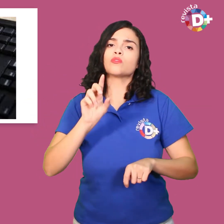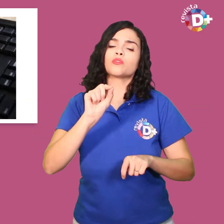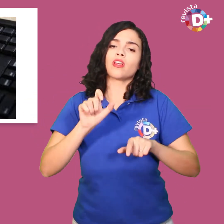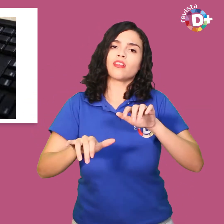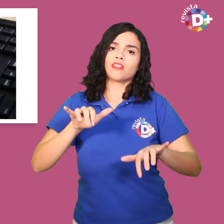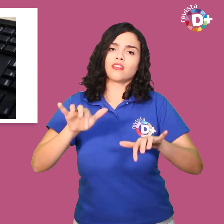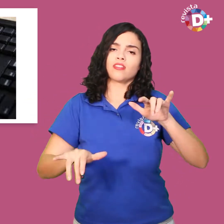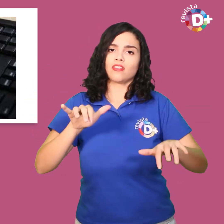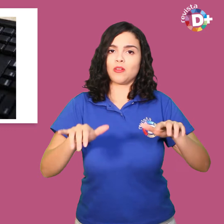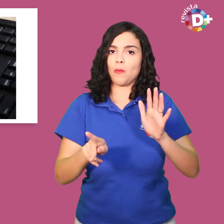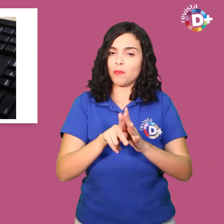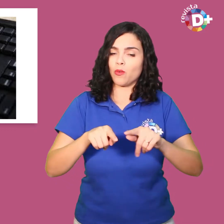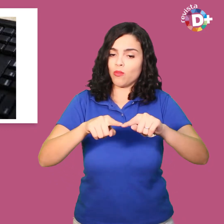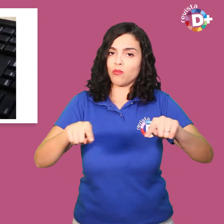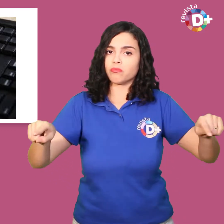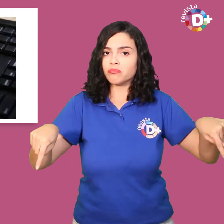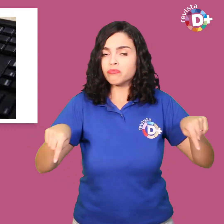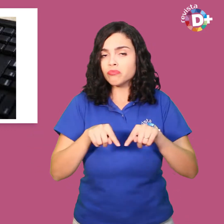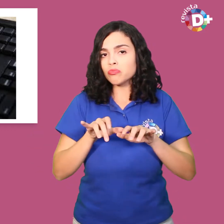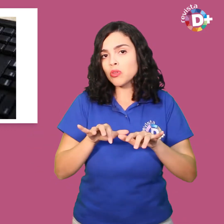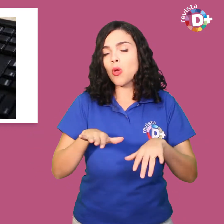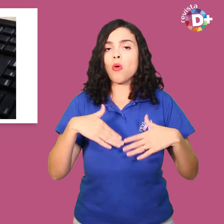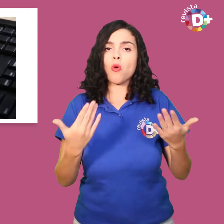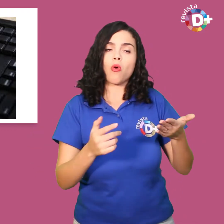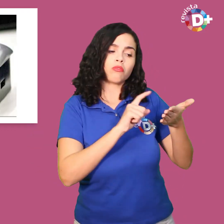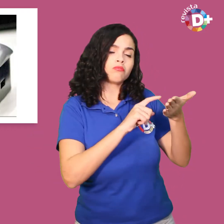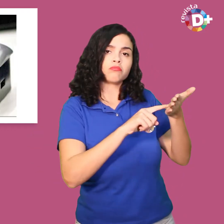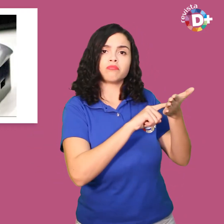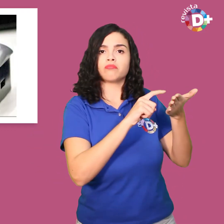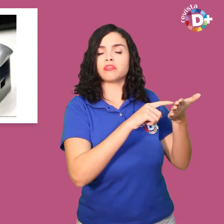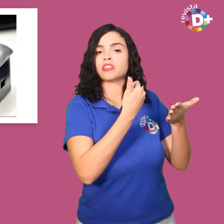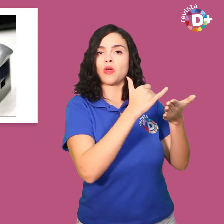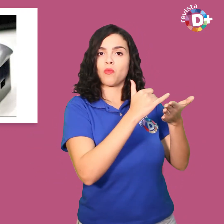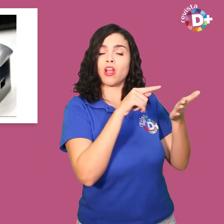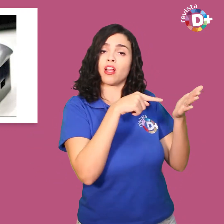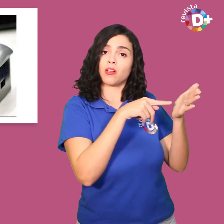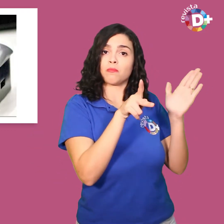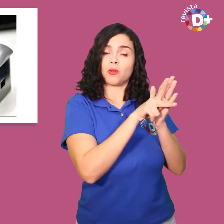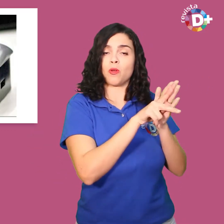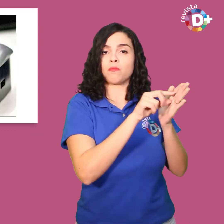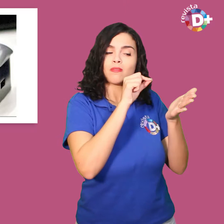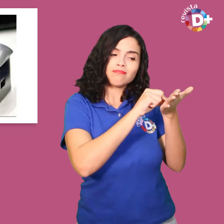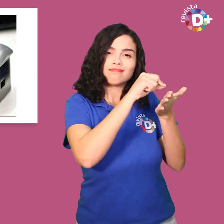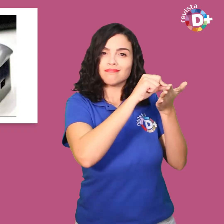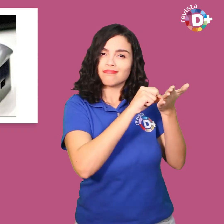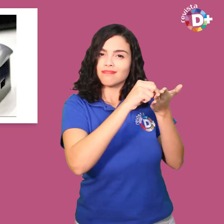de combinação de pontos na tela de um smartphone ou no teclado de um computador. Entretanto, se o Braille